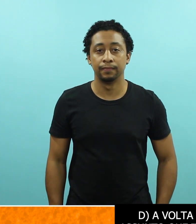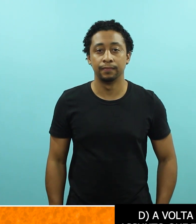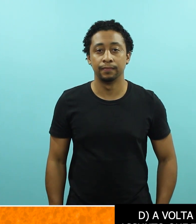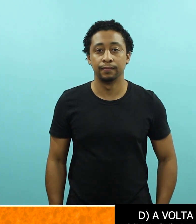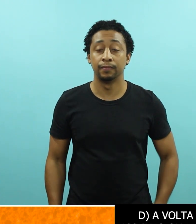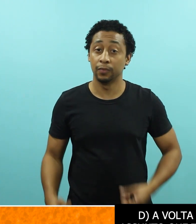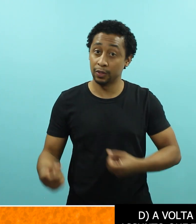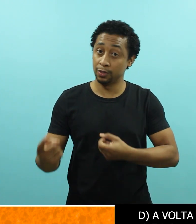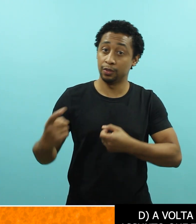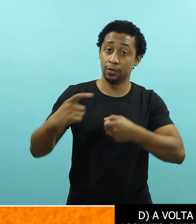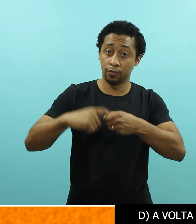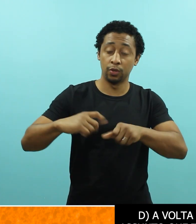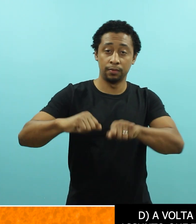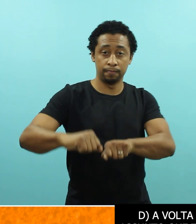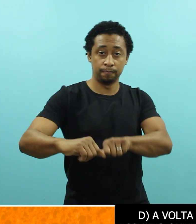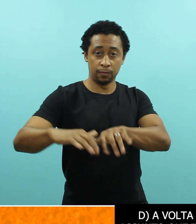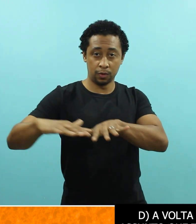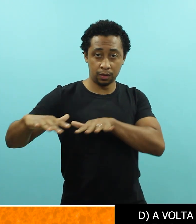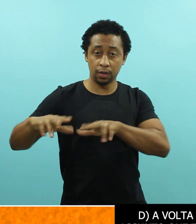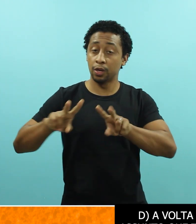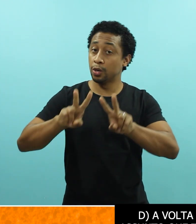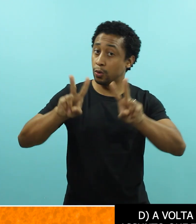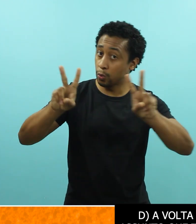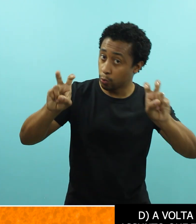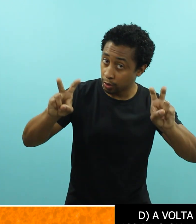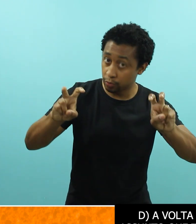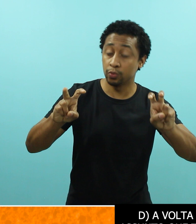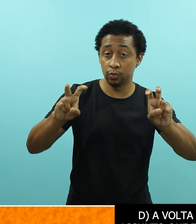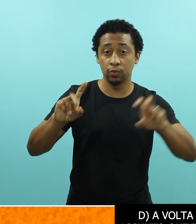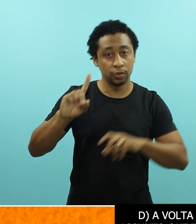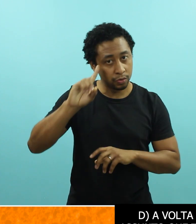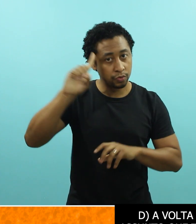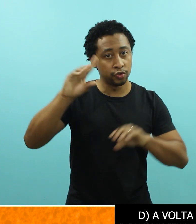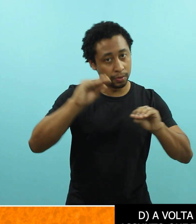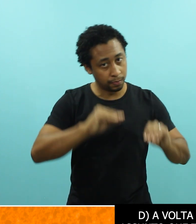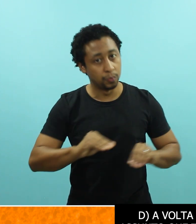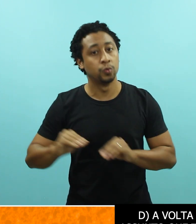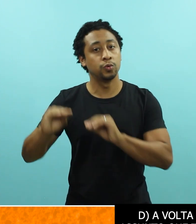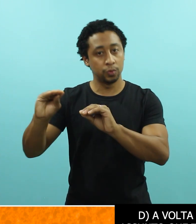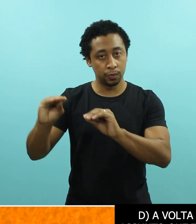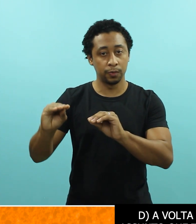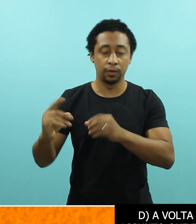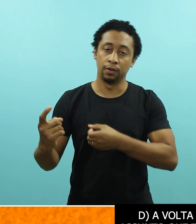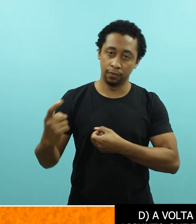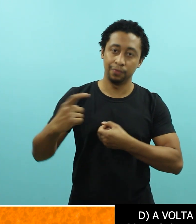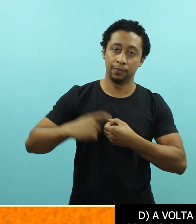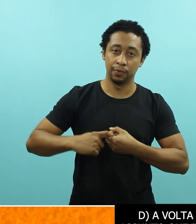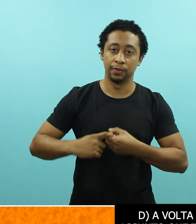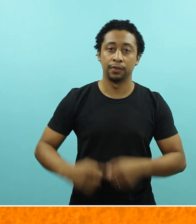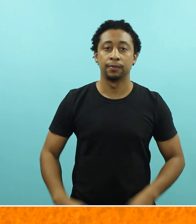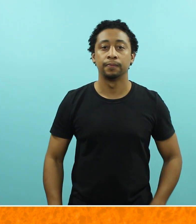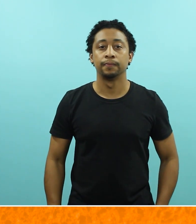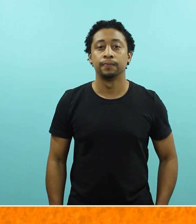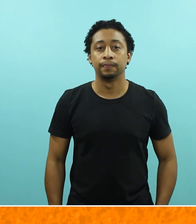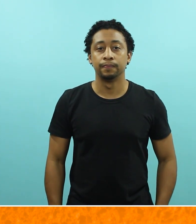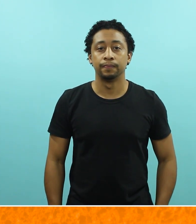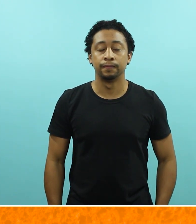D. A volta ao plenário de assunto que tenha sido adiado.